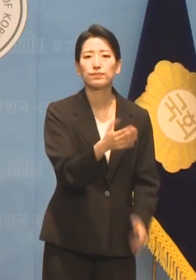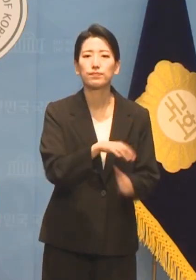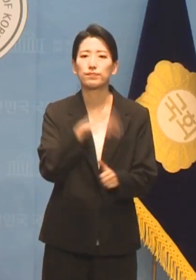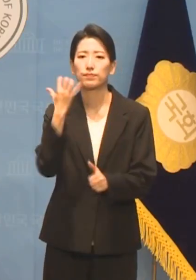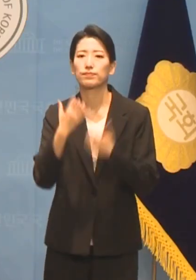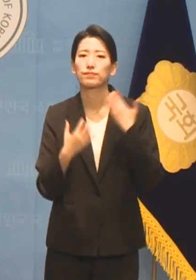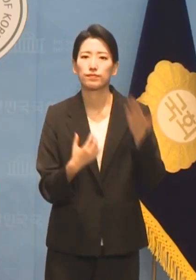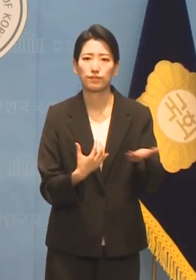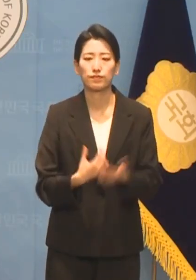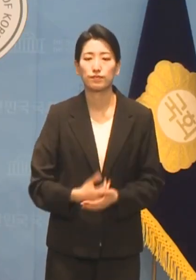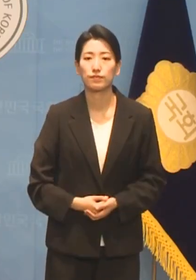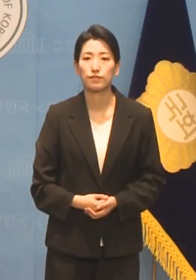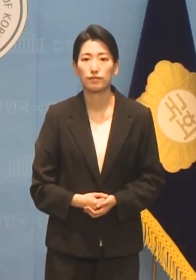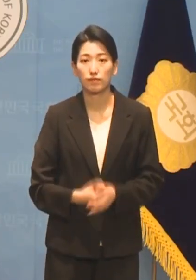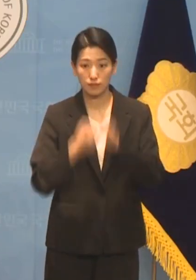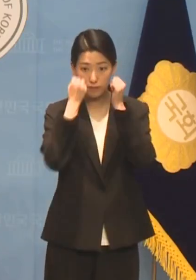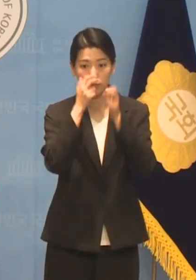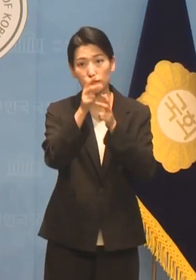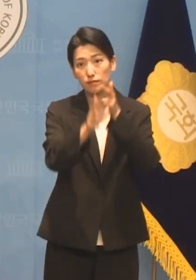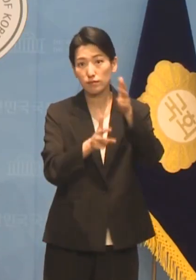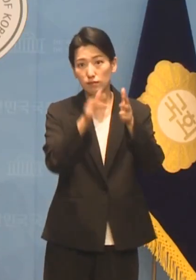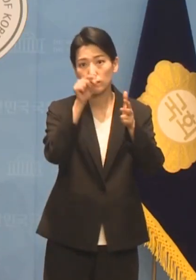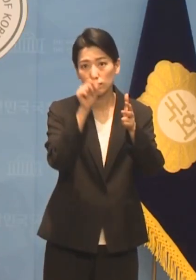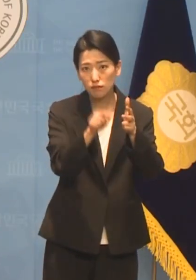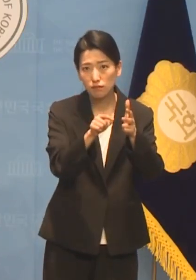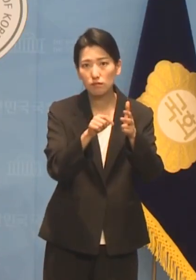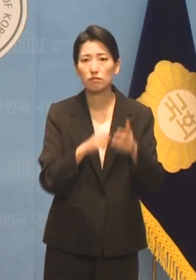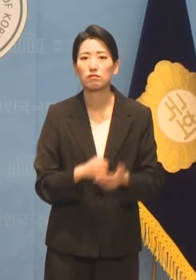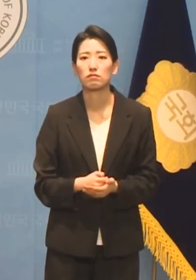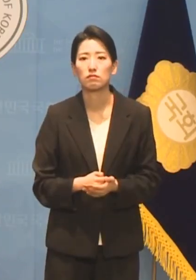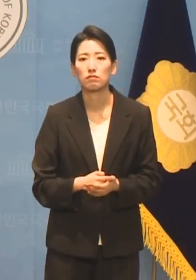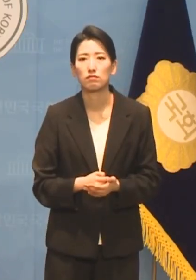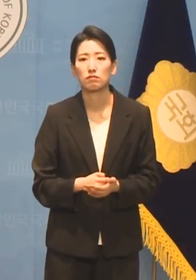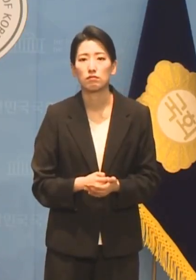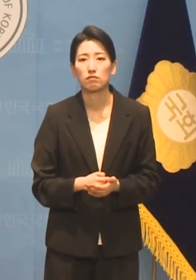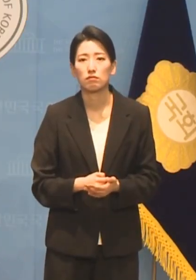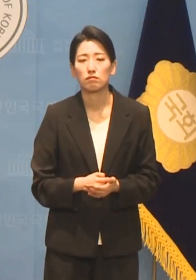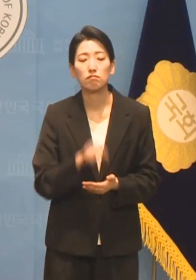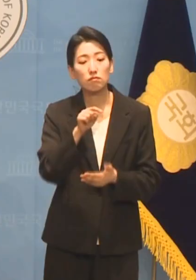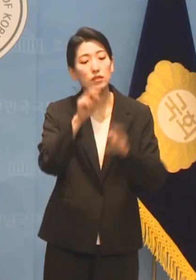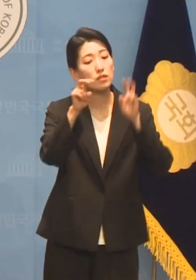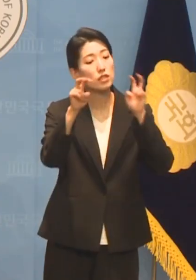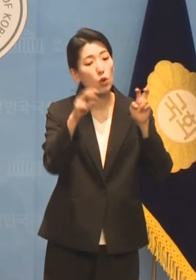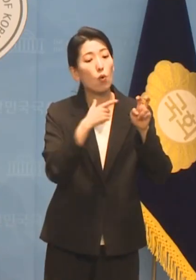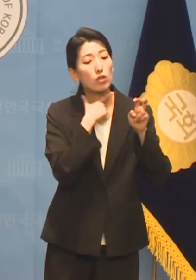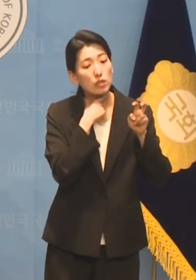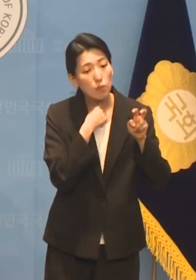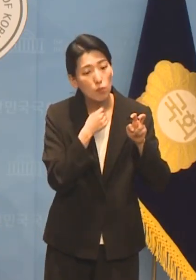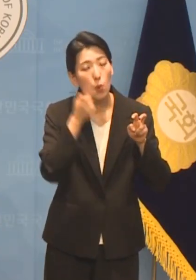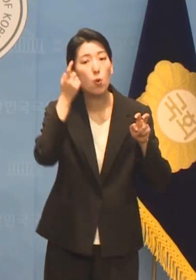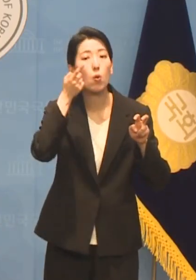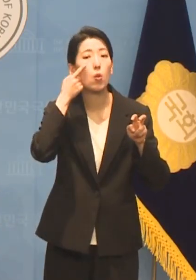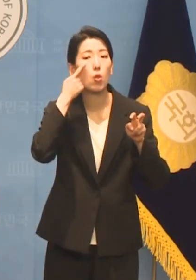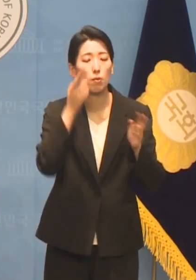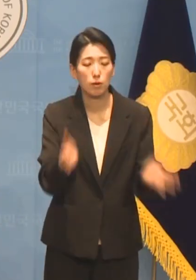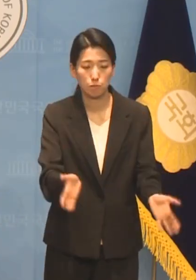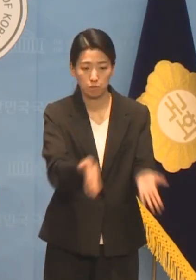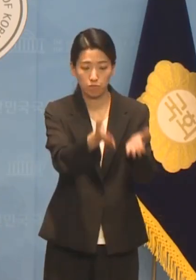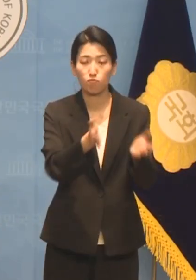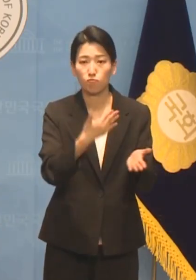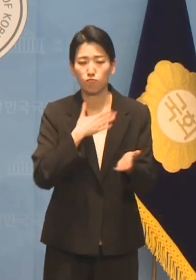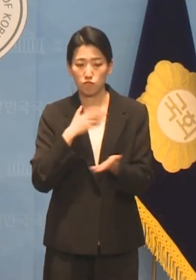폐지하겠습니다. 신산업 분야는 네거티브 규제로 전환하여 기업이 마음껏 뛰놀 수 있는